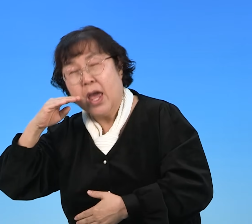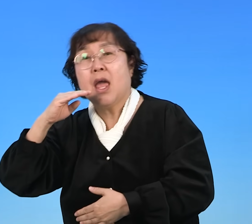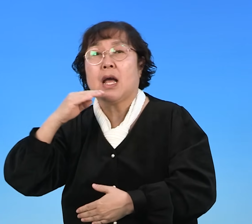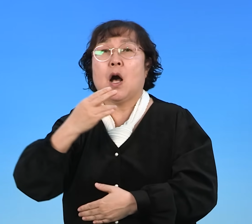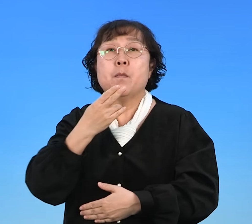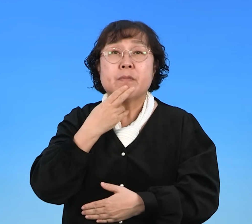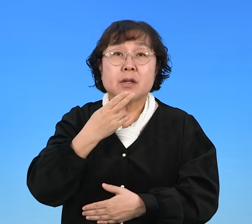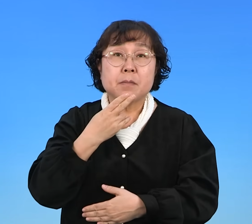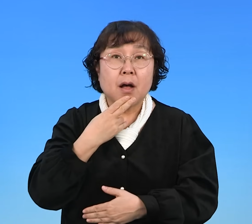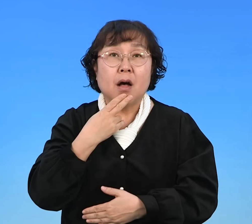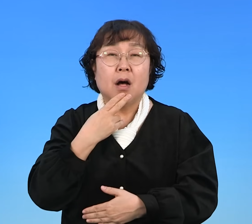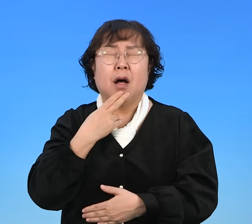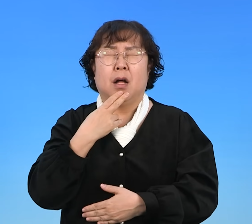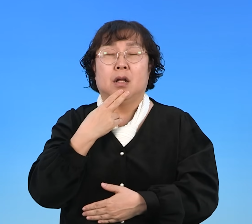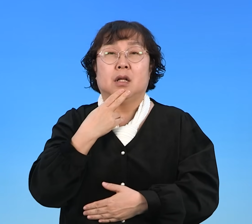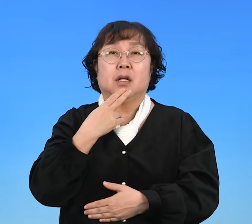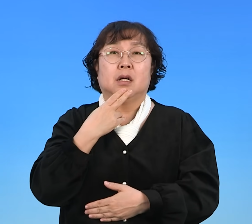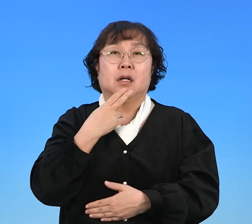마음이에요.